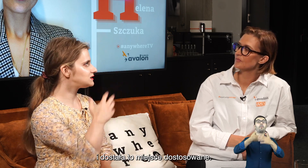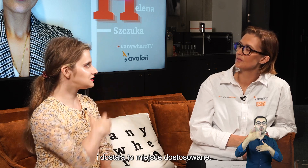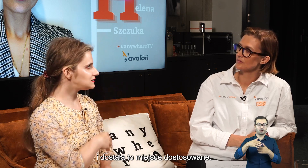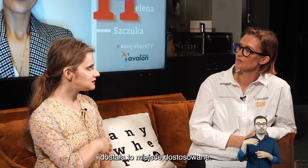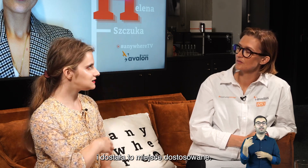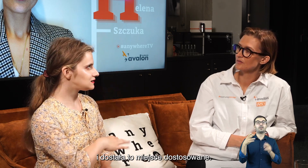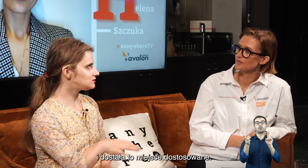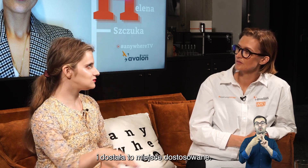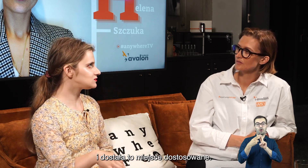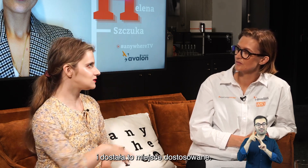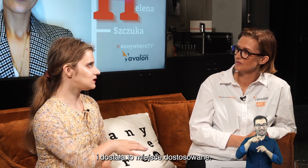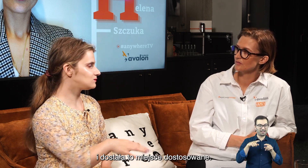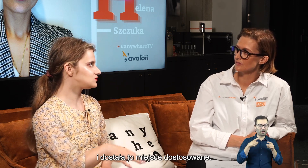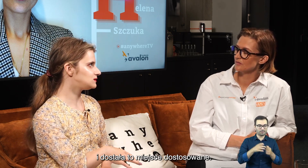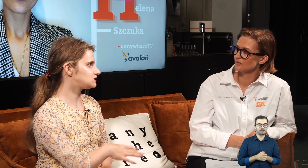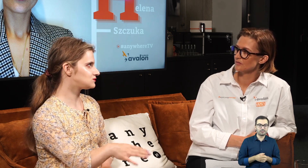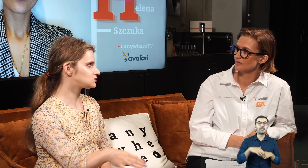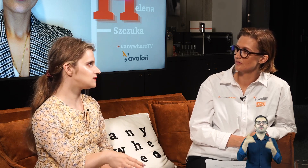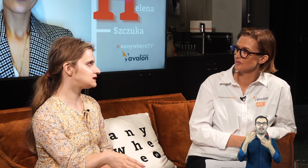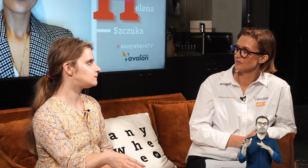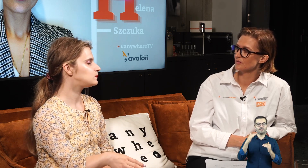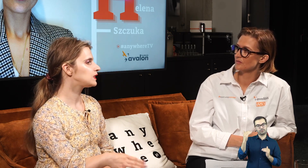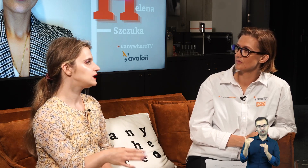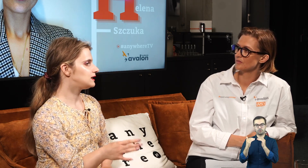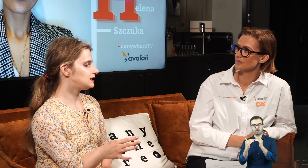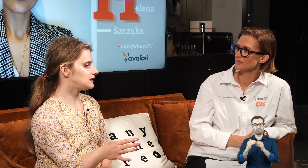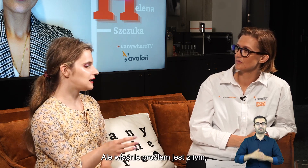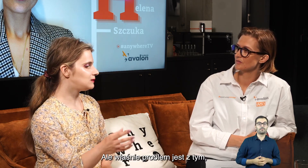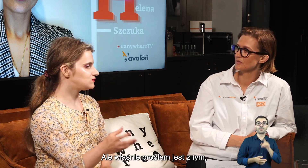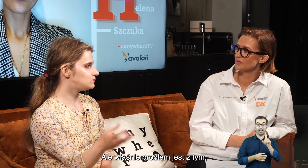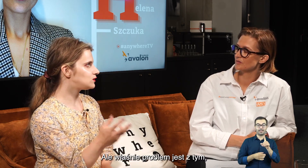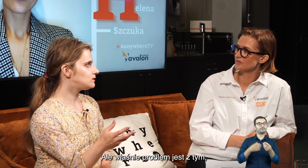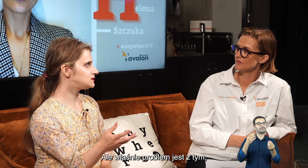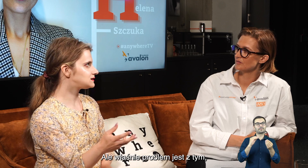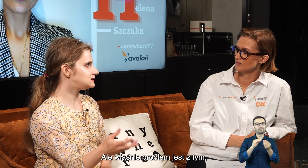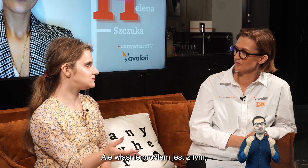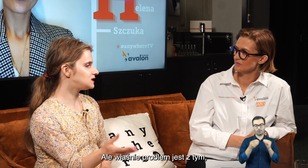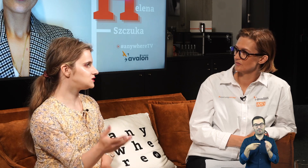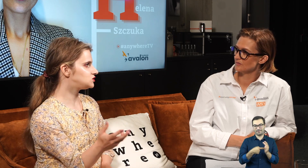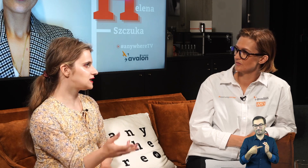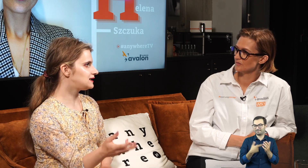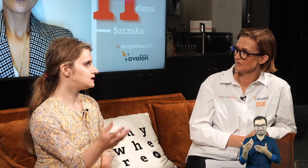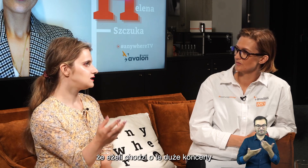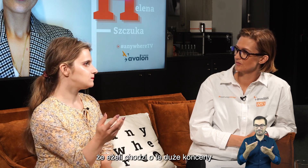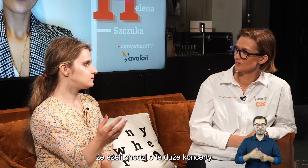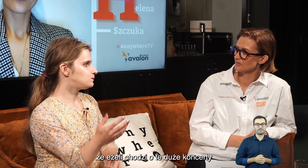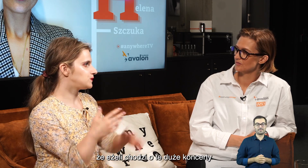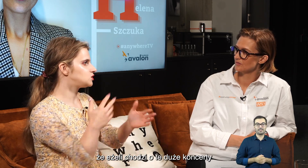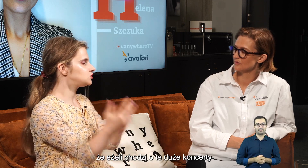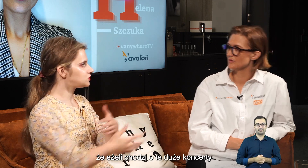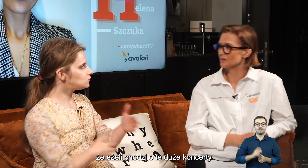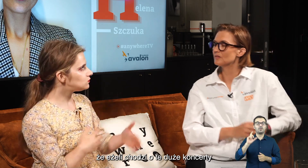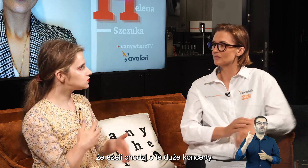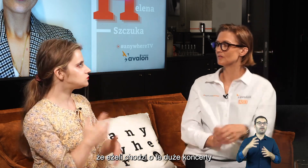skontaktować i dostała jakby to miejsce dostosowane. Ale właśnie problem jest z tym, że